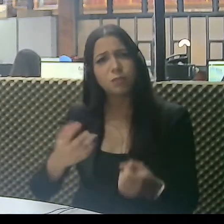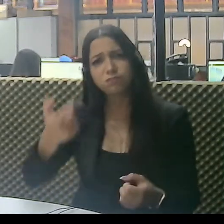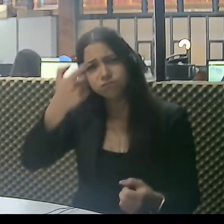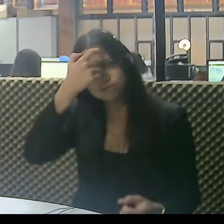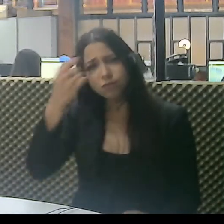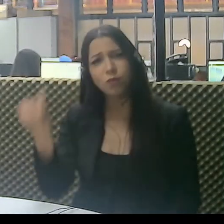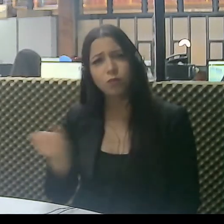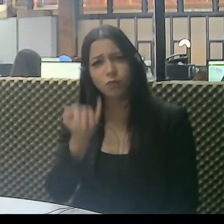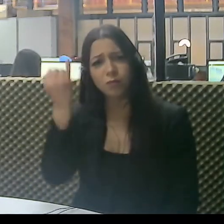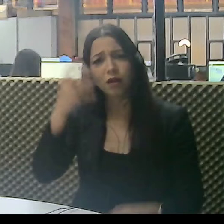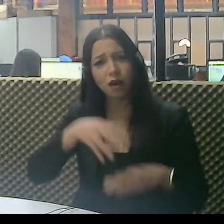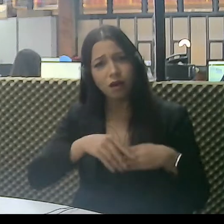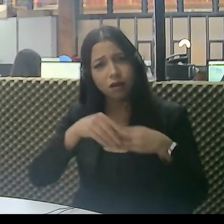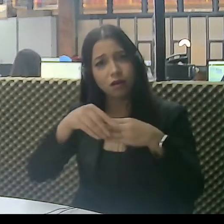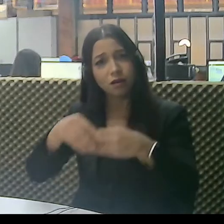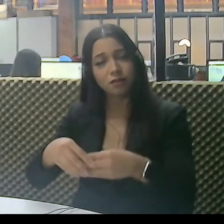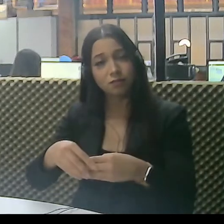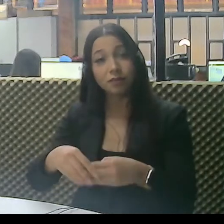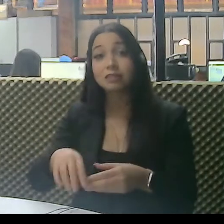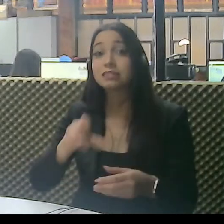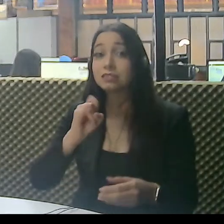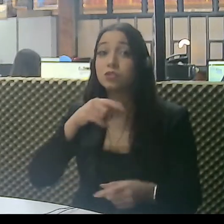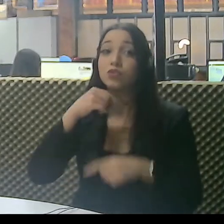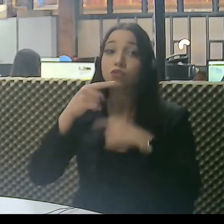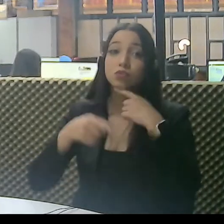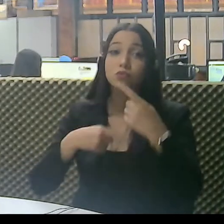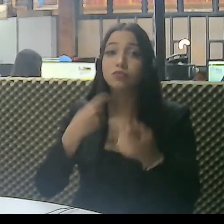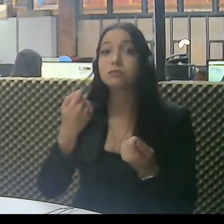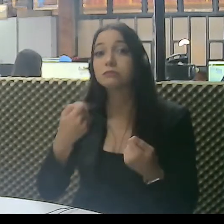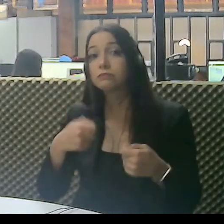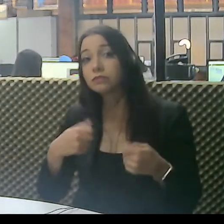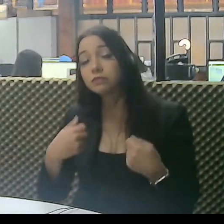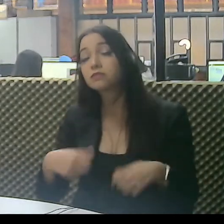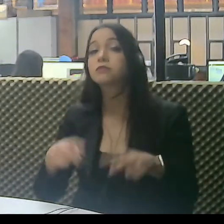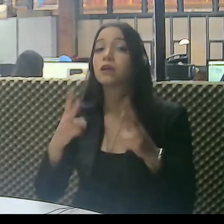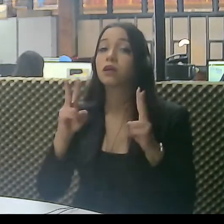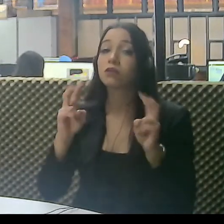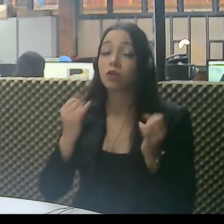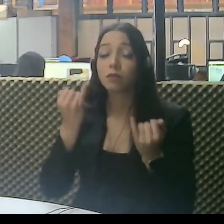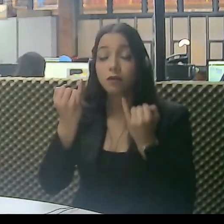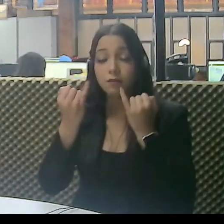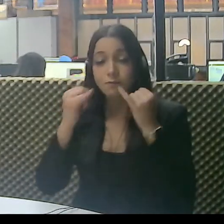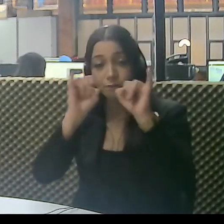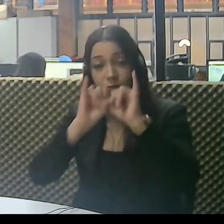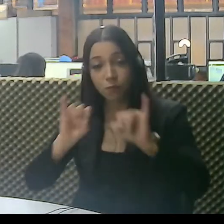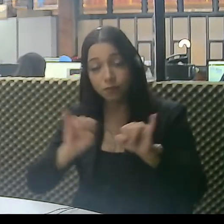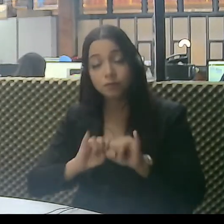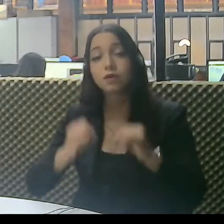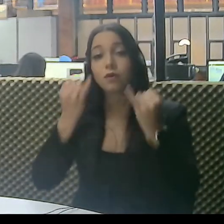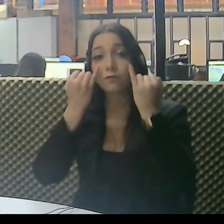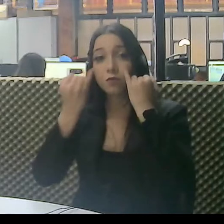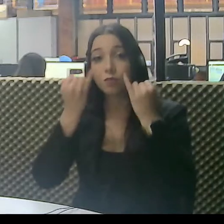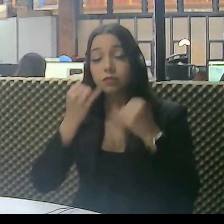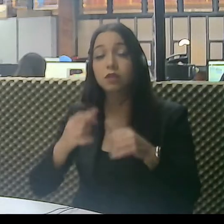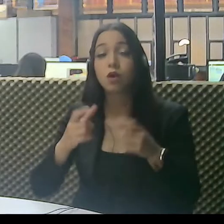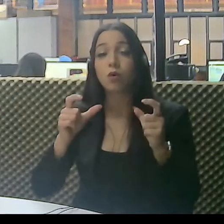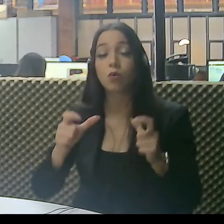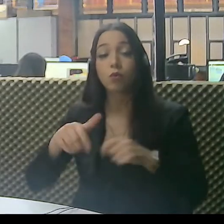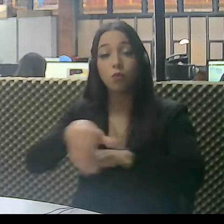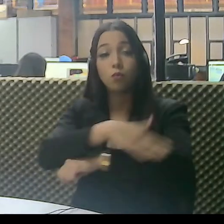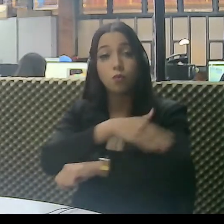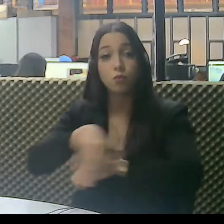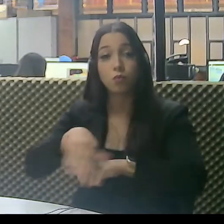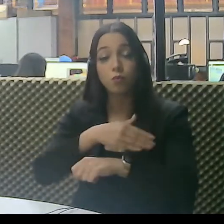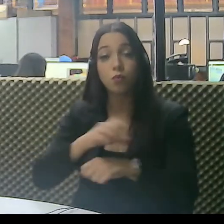o seu animalzinho para vacinar. Se tiver alguma dúvida com relação ao roteiro, aos postos, endereços que